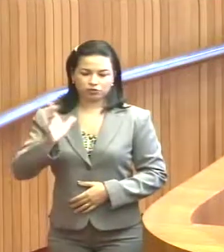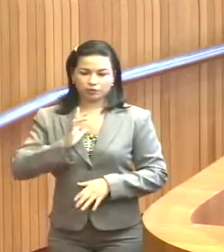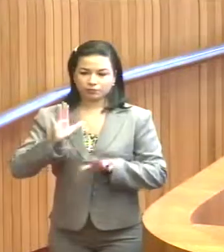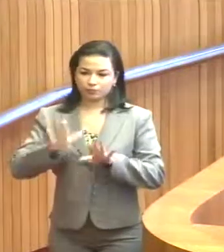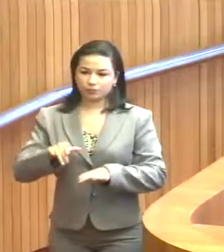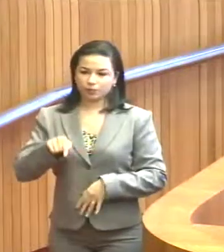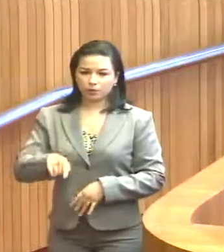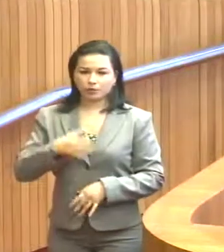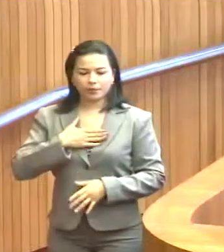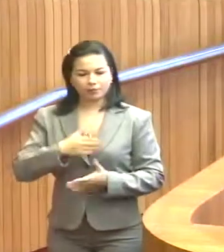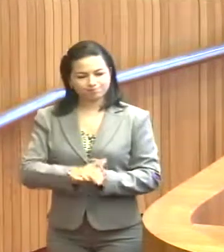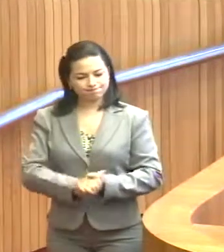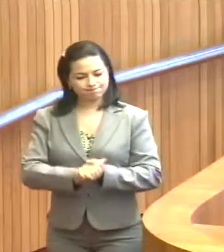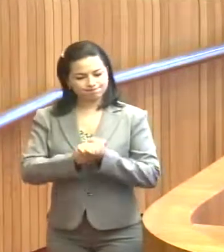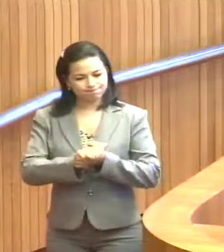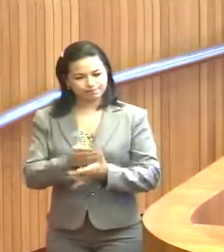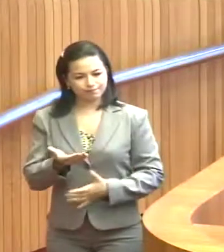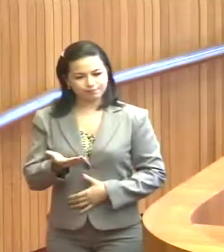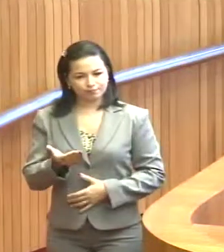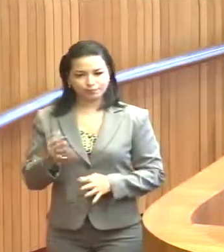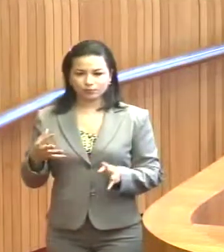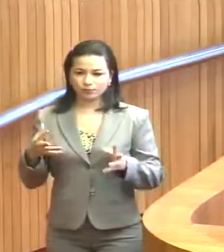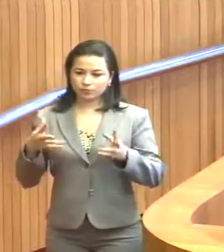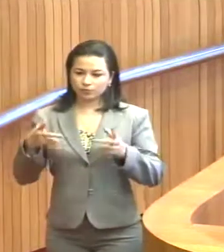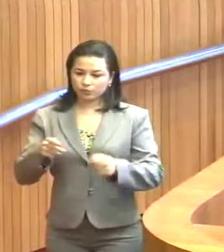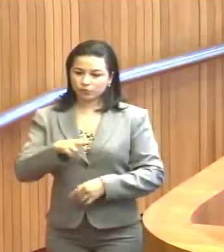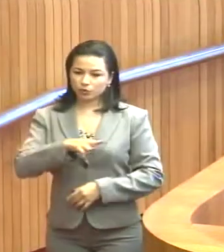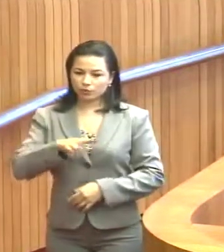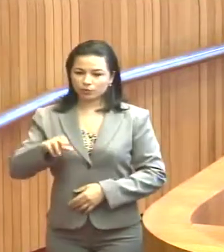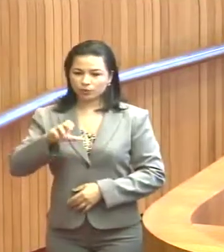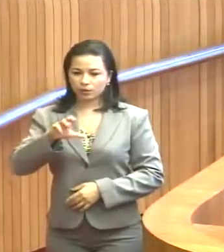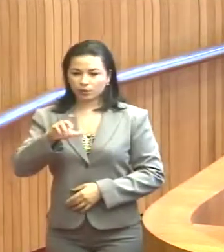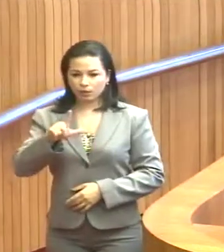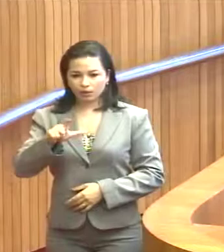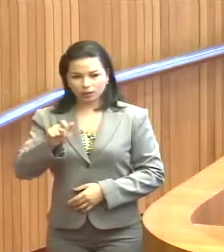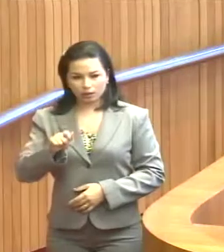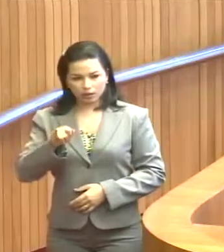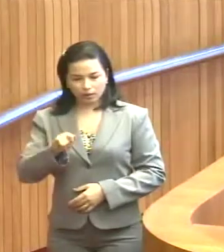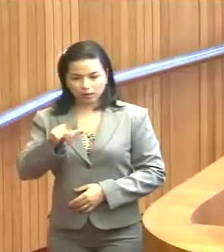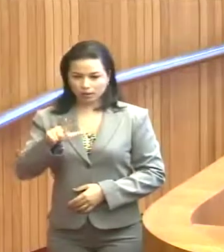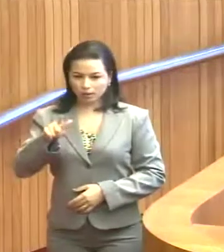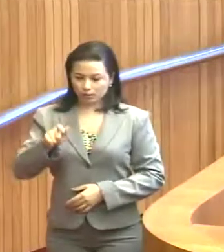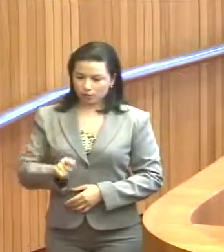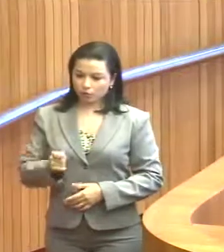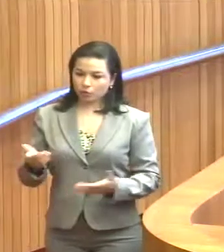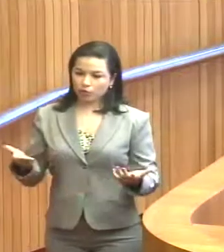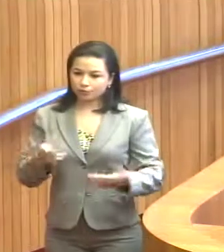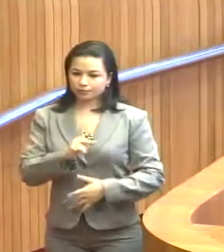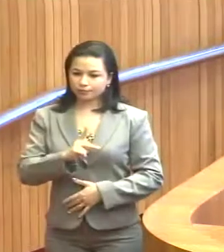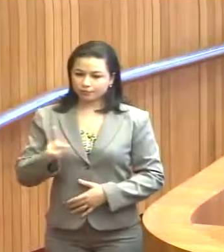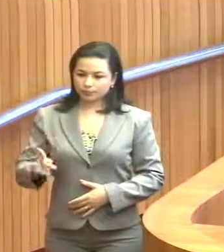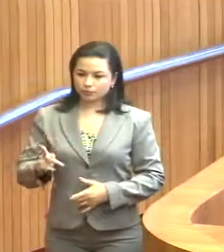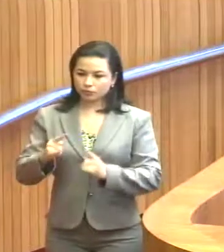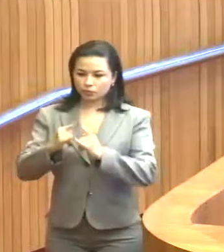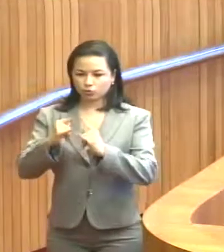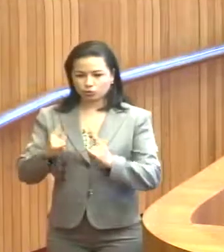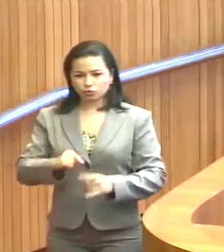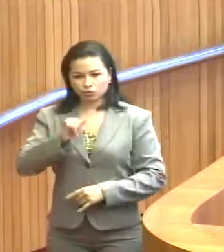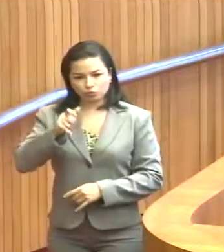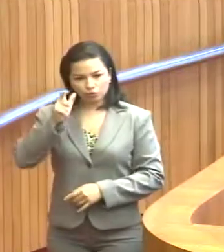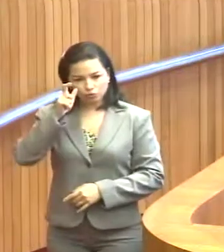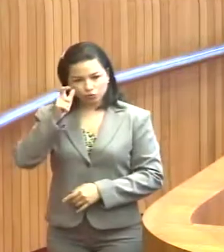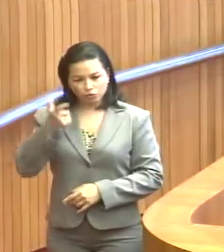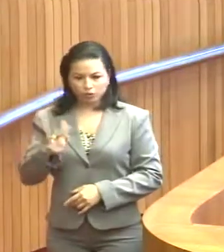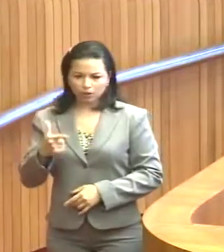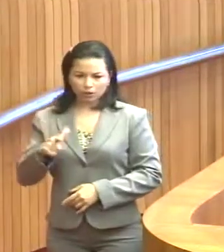aqui os meus cumprimentos a todos, em nome de dona Clei Lago, que preside hoje o Instituto Jackson Lago, o Instituto